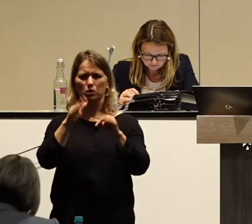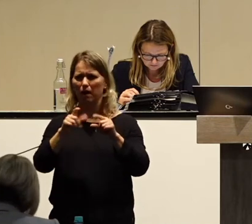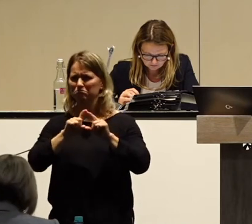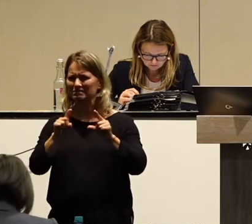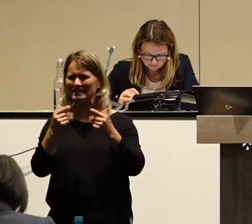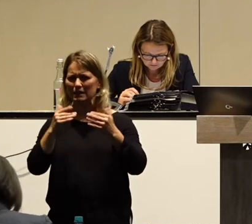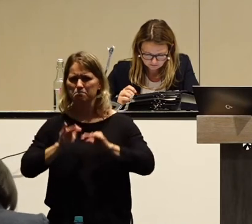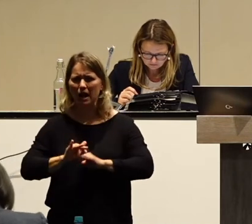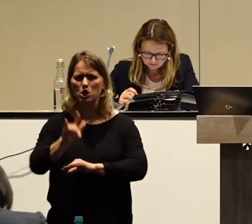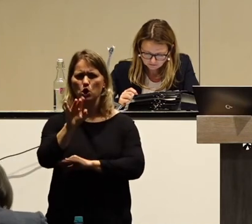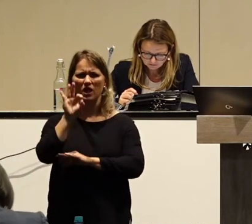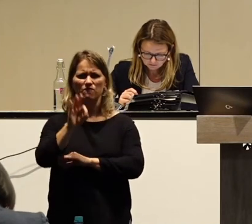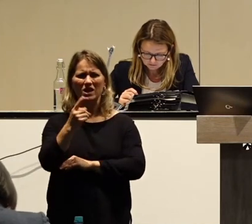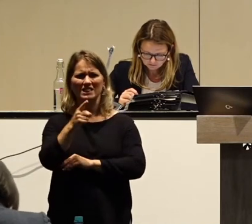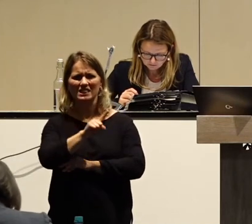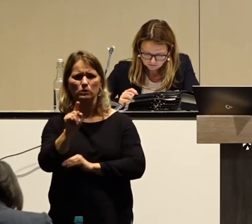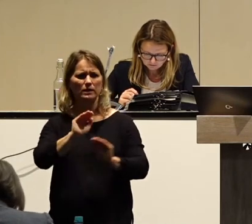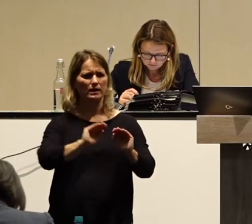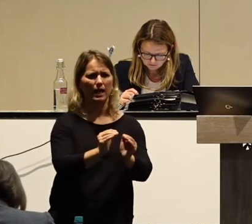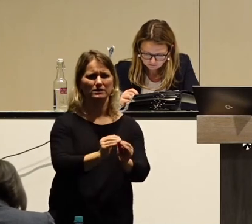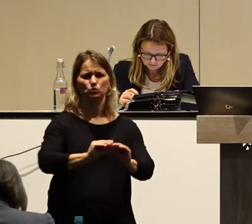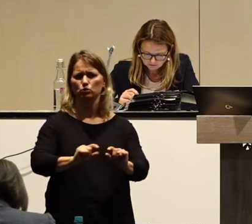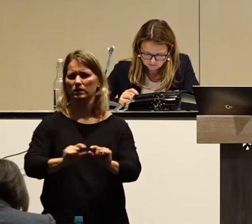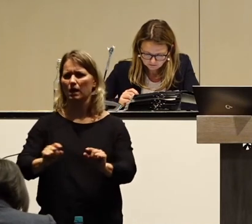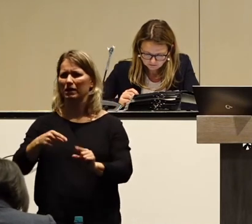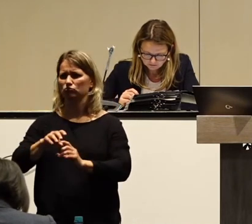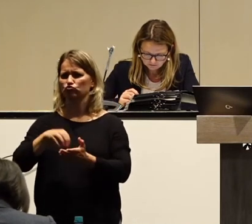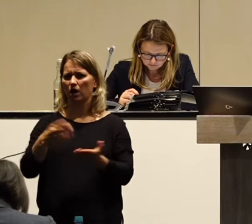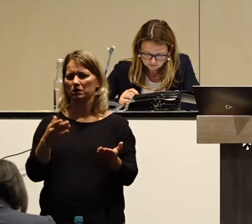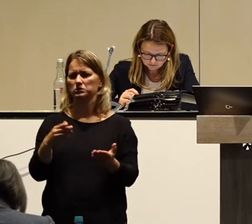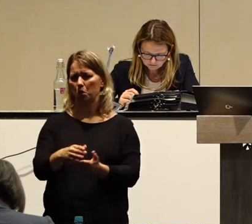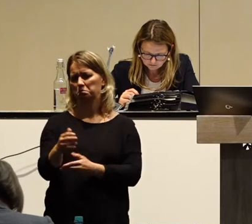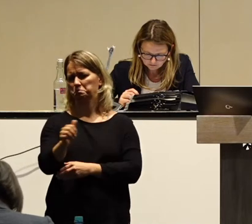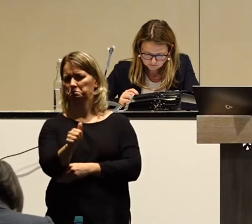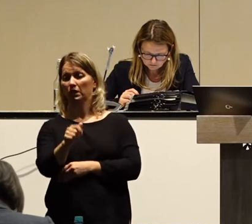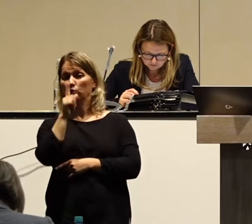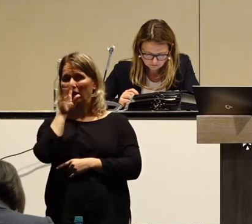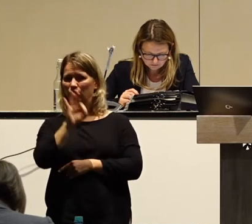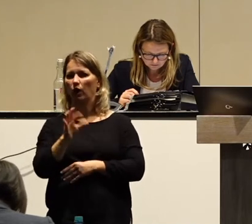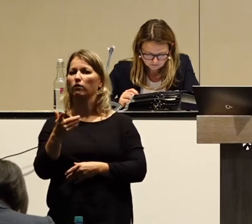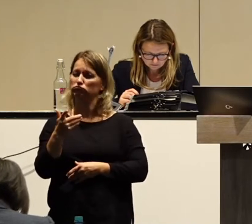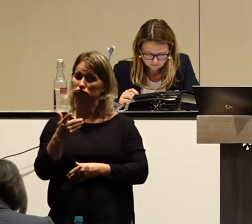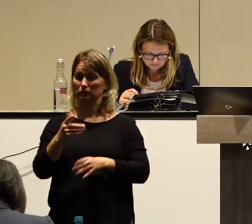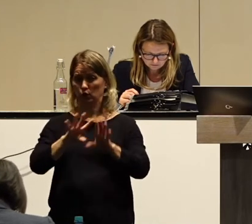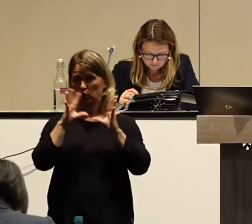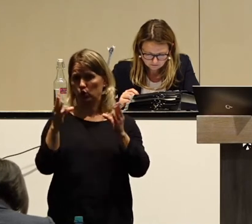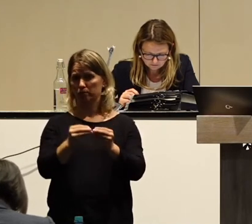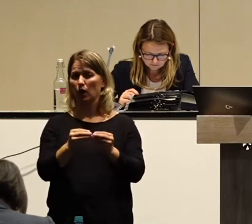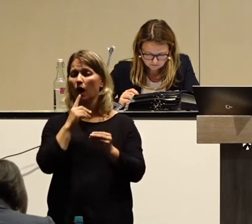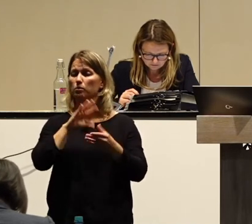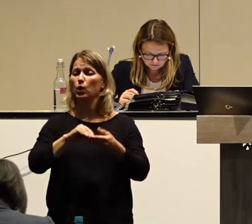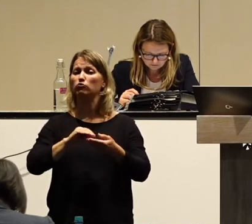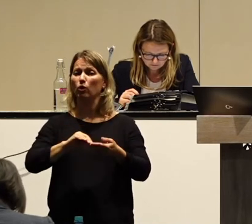für die 1.000 Kleinstunternehmer in unserer Stadt. Wir haben roundabout allein in den kommunalen Schulen 20.000